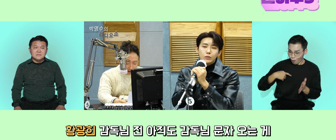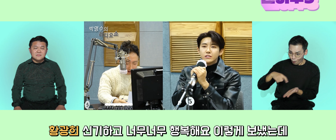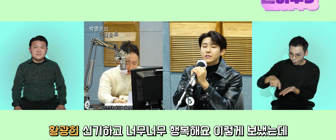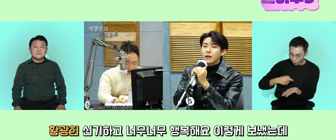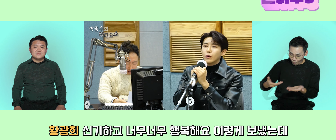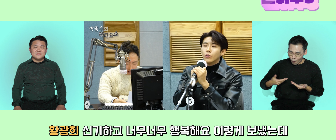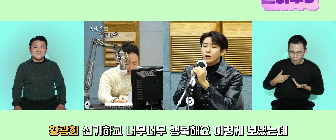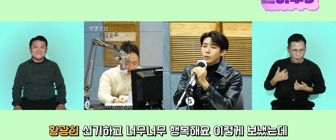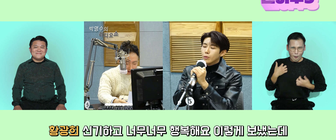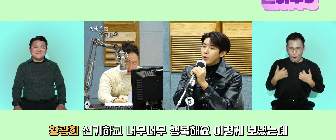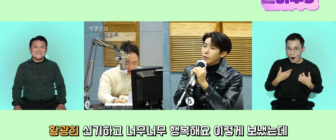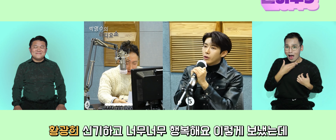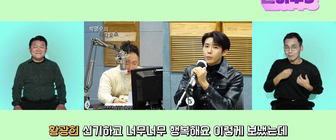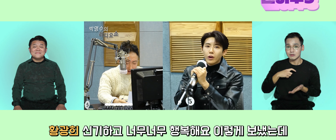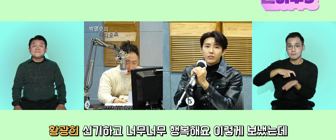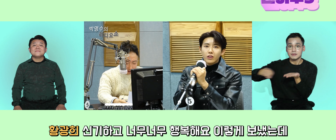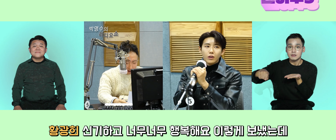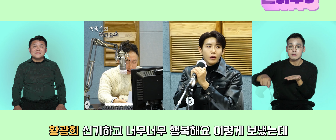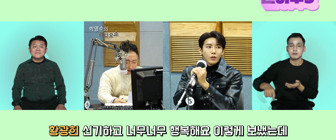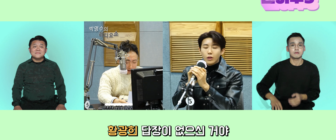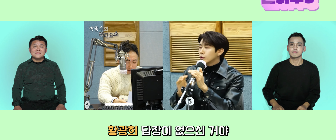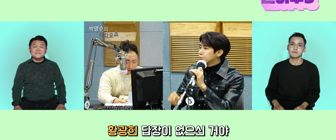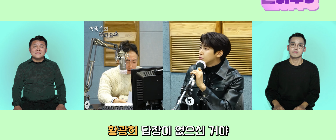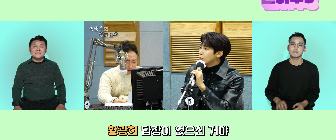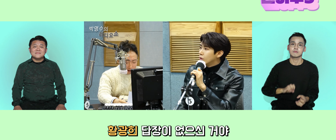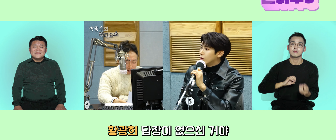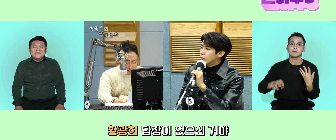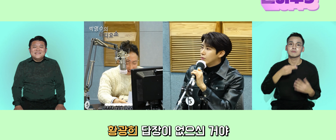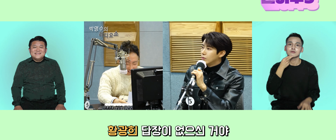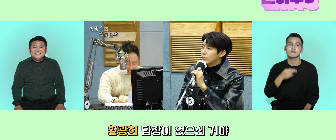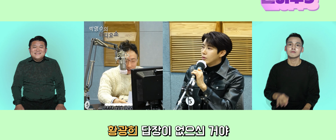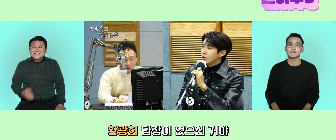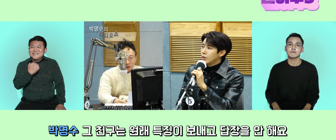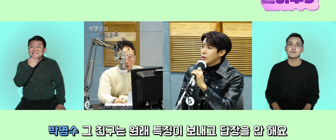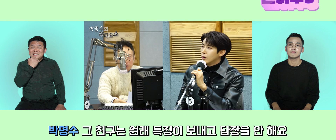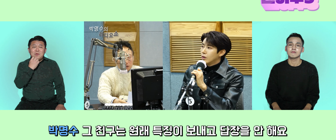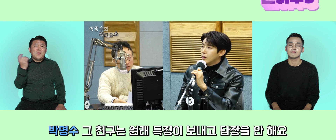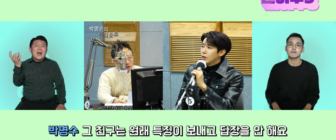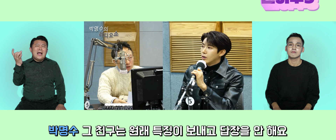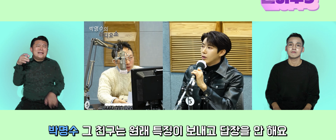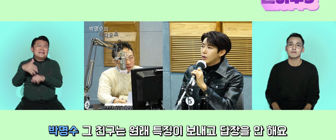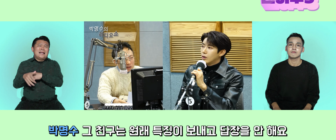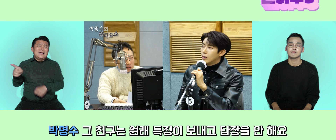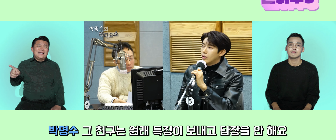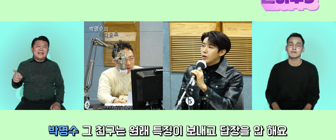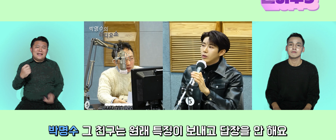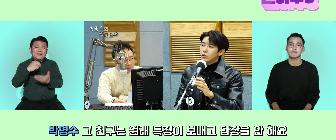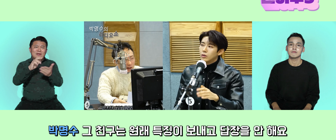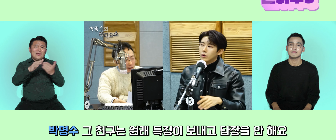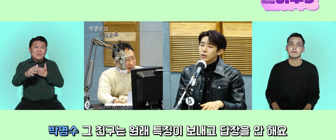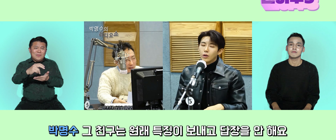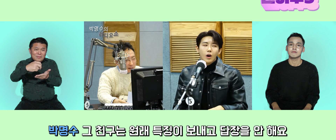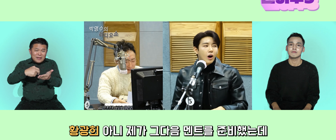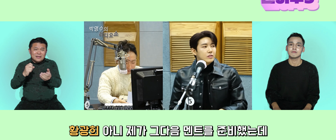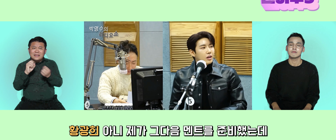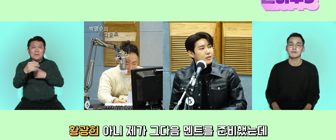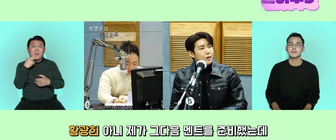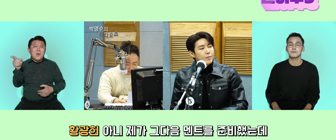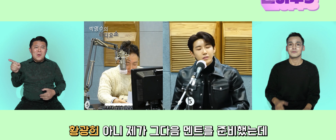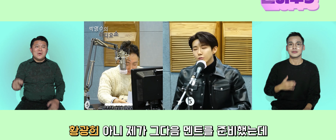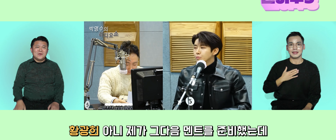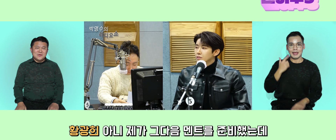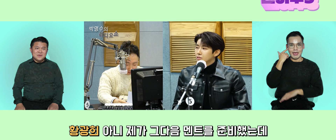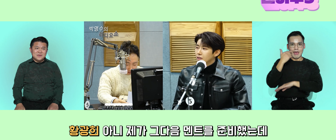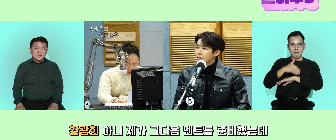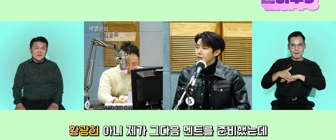감독님한테 문자 오는 게 신기하고 너무너무 행복해 이렇게 보냈는데 답장 없으신 거야. 그 친구는 원래 특징이 보내고 답장을 안 해요. 아니 제가